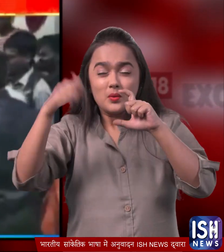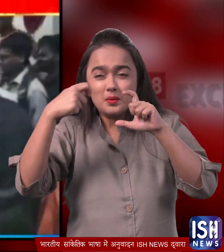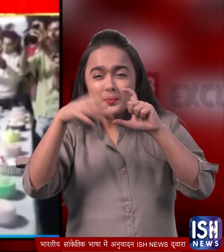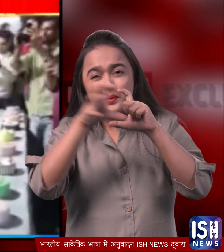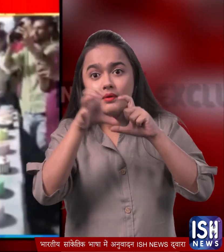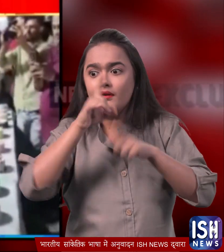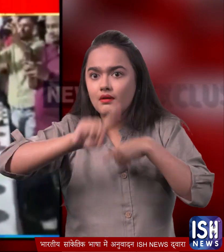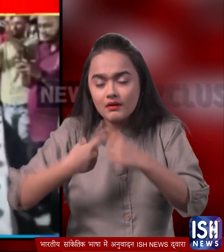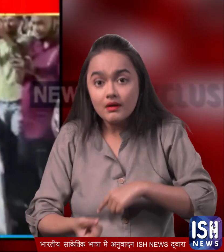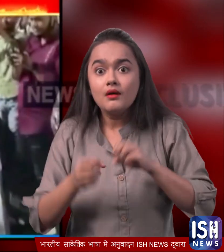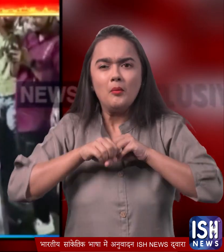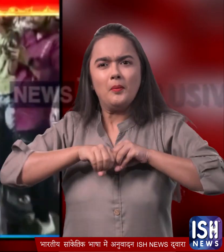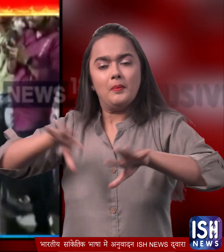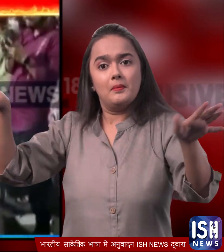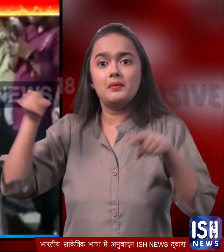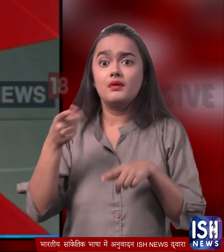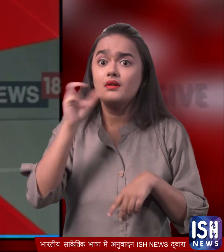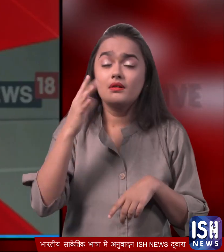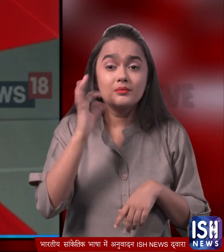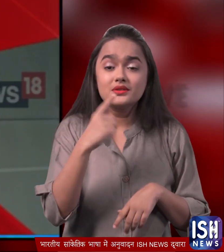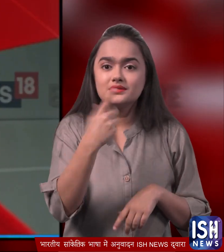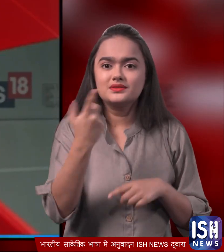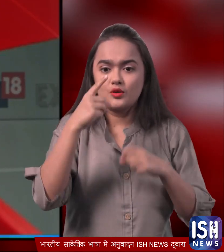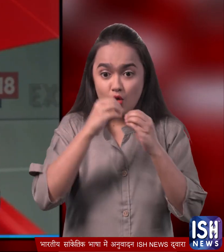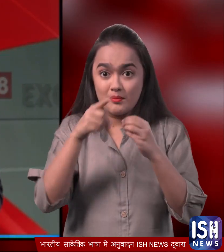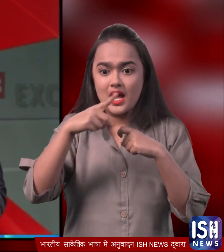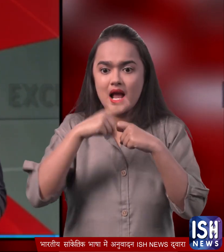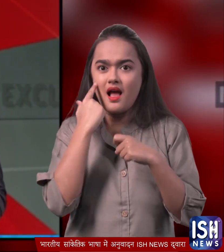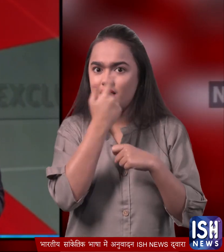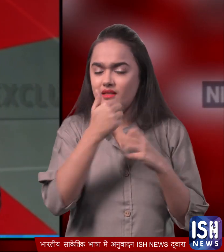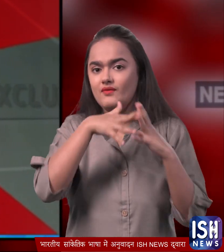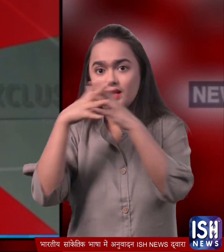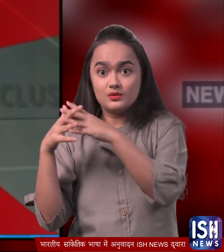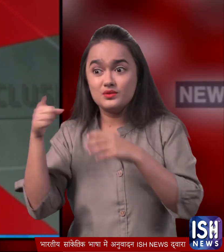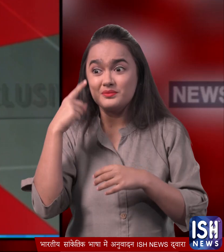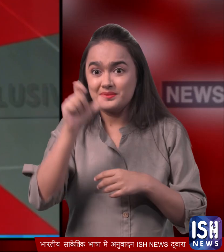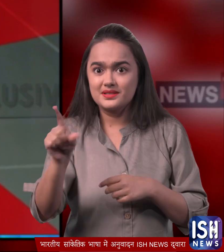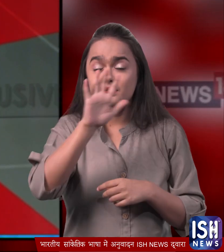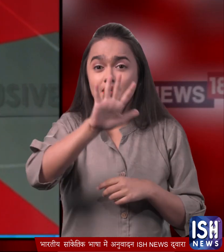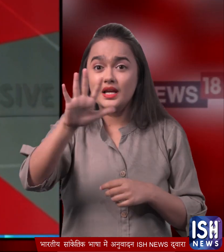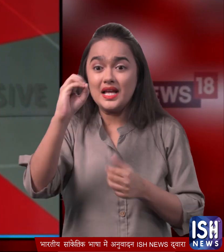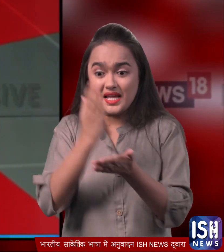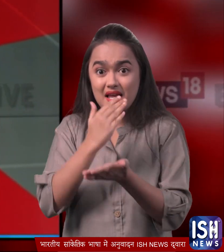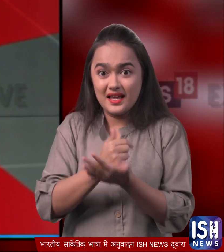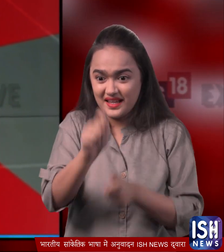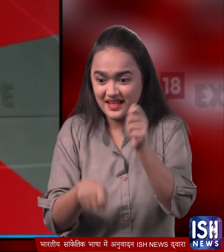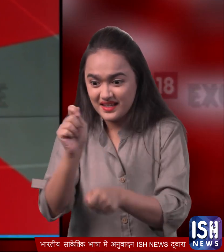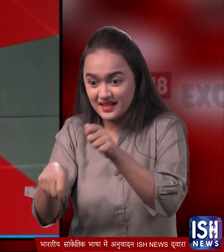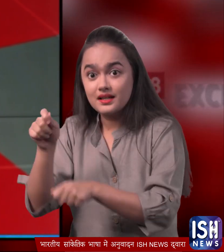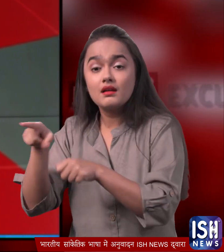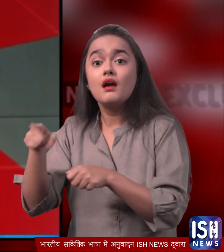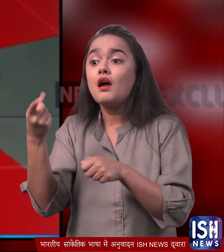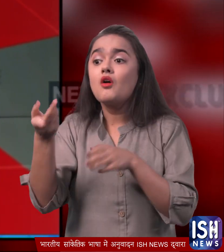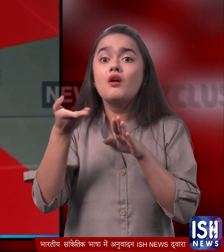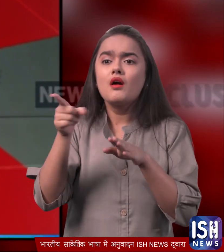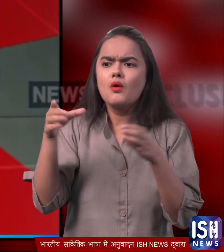बनाया, जो अगले ही दिन वायरल हो गया। सौ बात की एक बात है कि मुंबई के कांदिवली वेस्ट में जिस युवक ने 550 केक काटकर जन्मदिन मनाया,